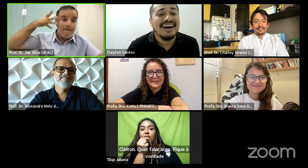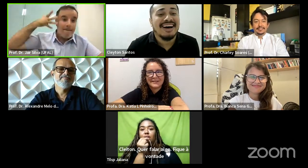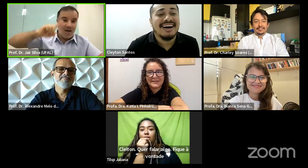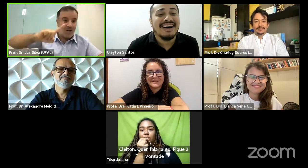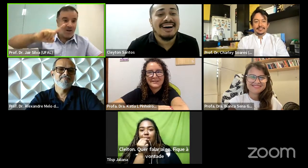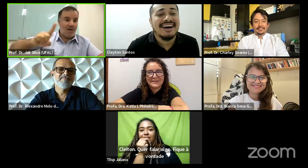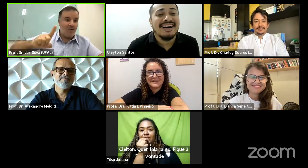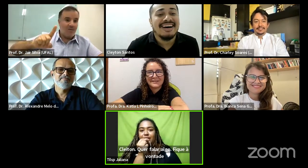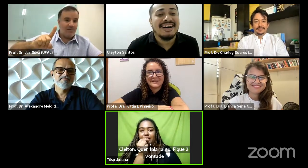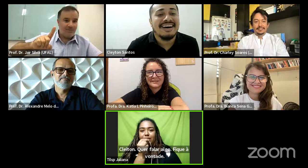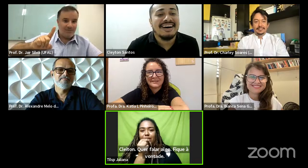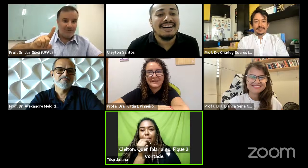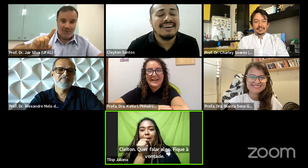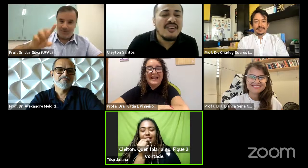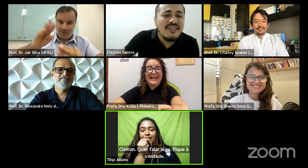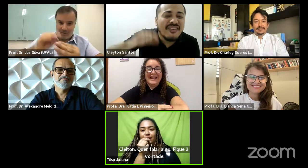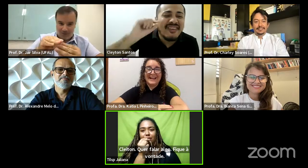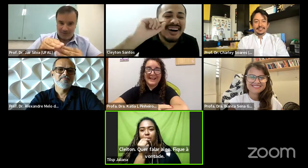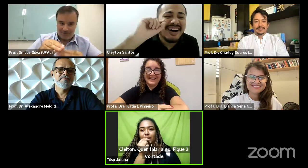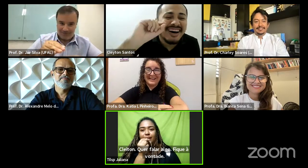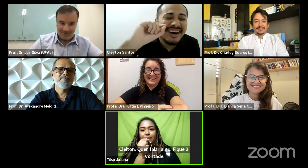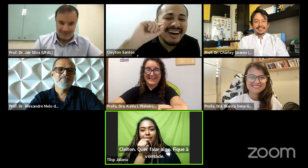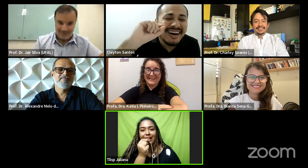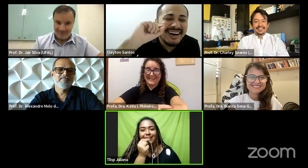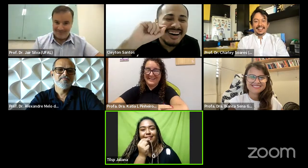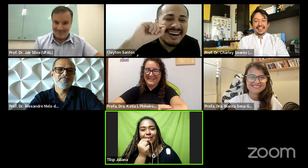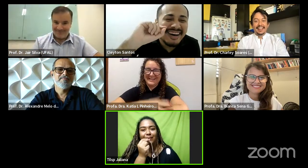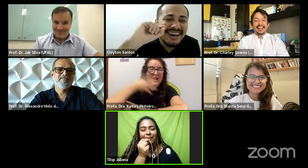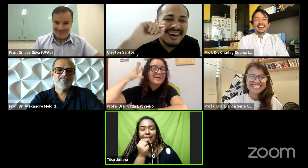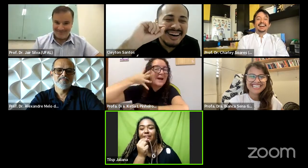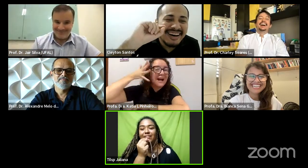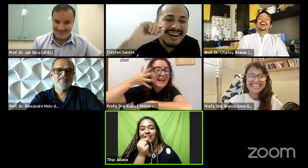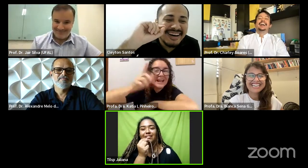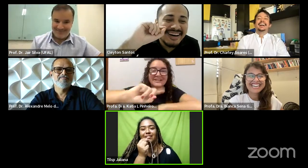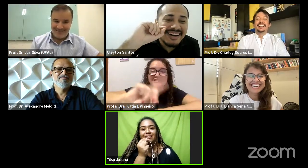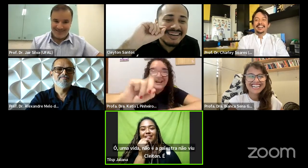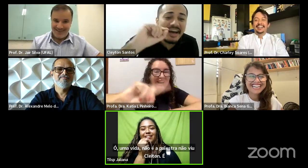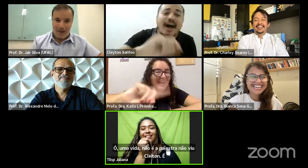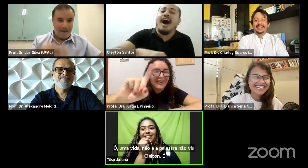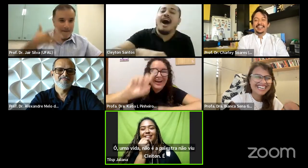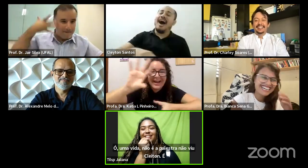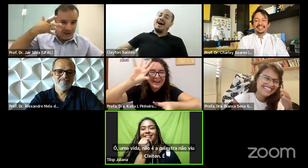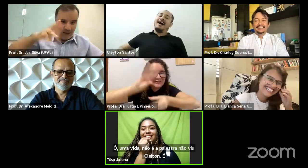Ó, um aviso, não é uma palestra não, viu, Cleiton? É só.